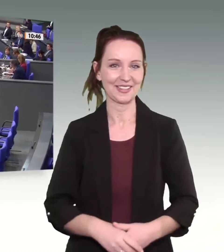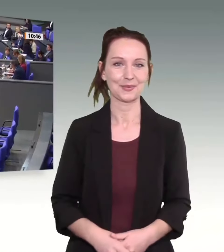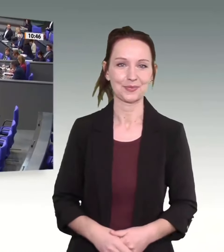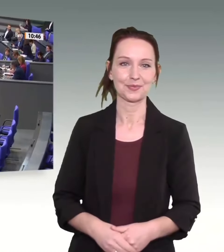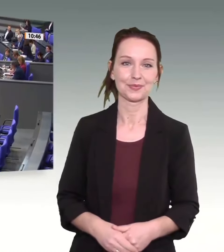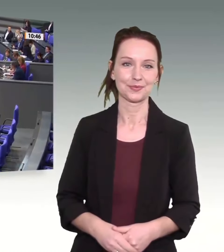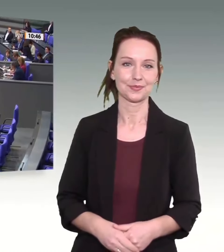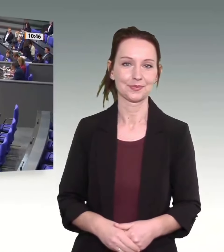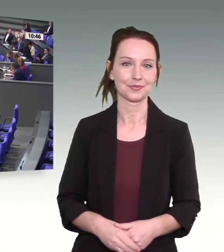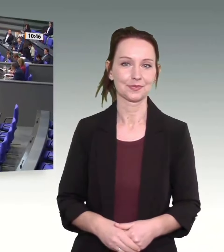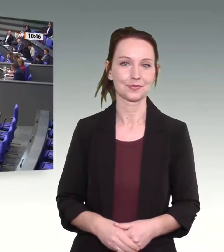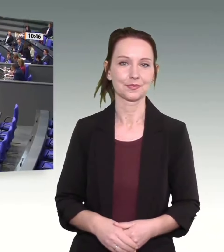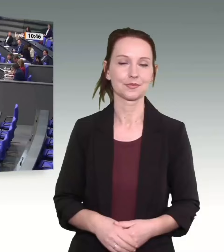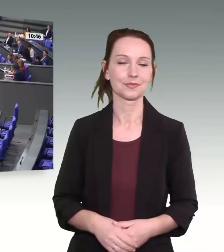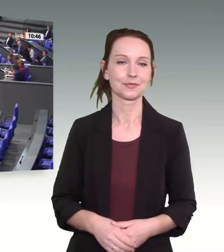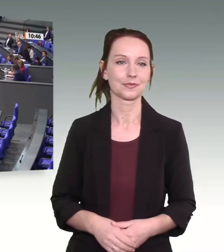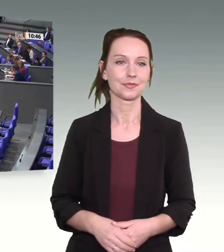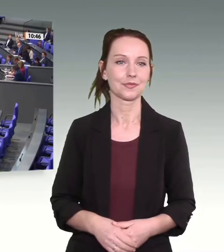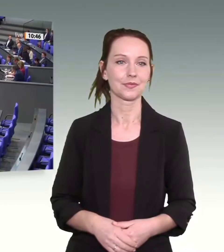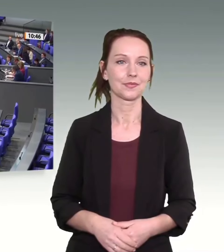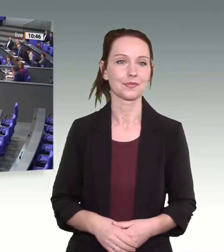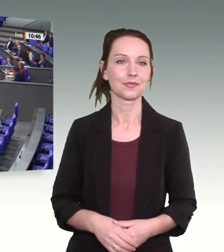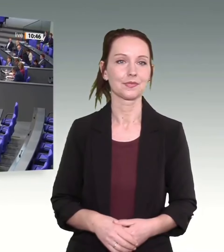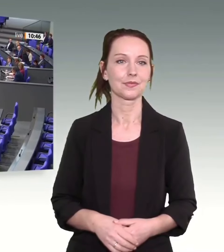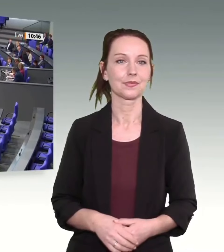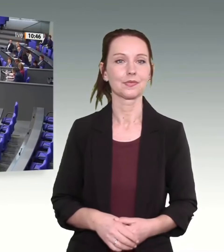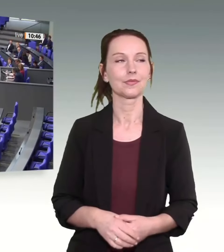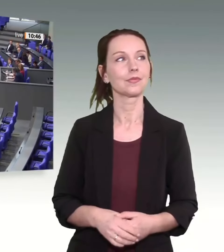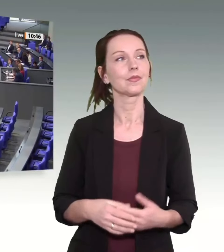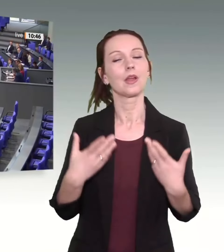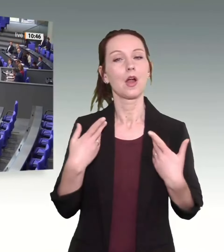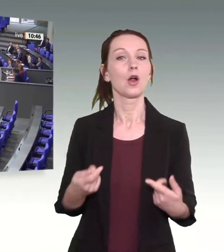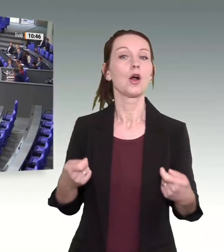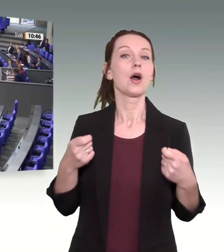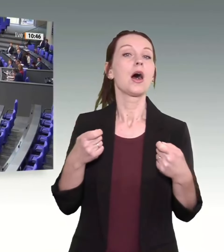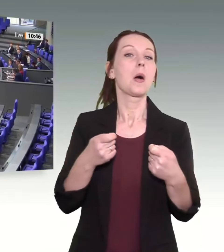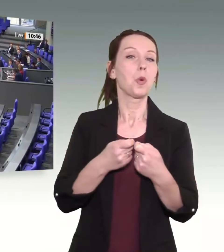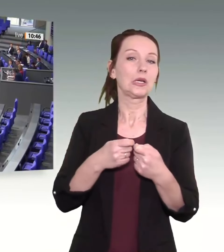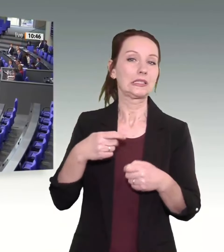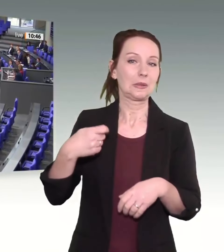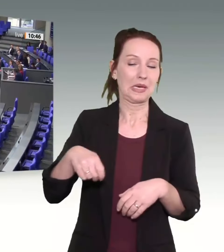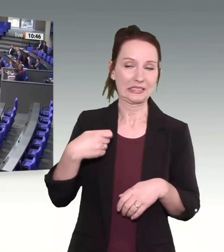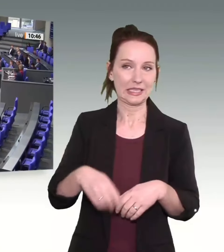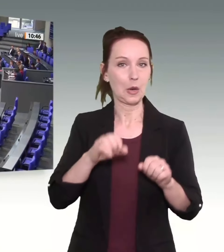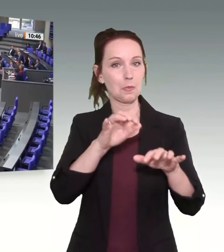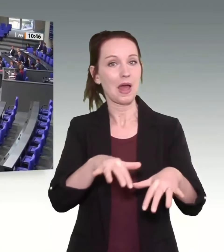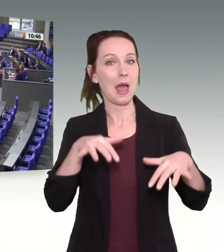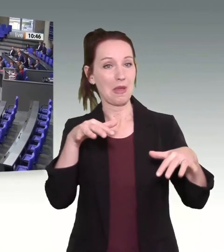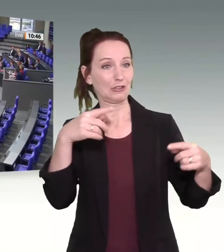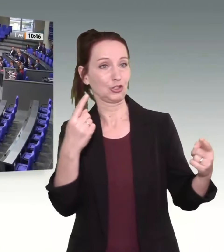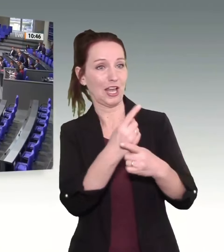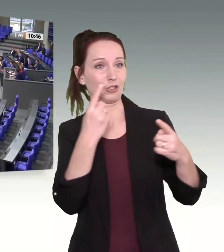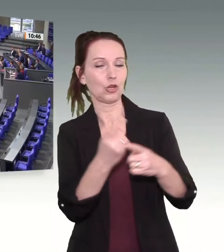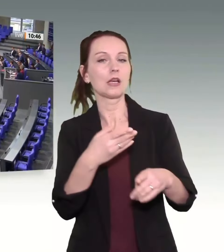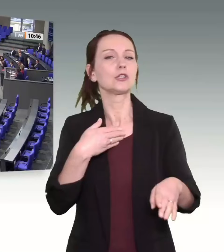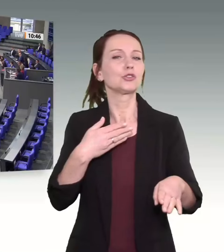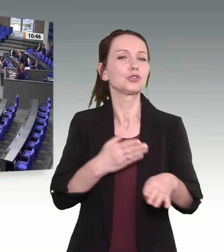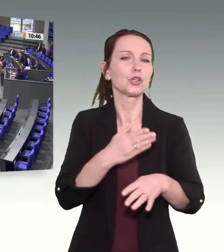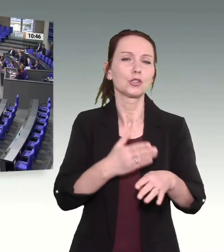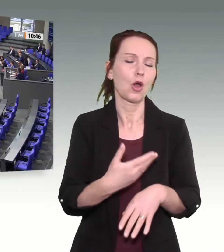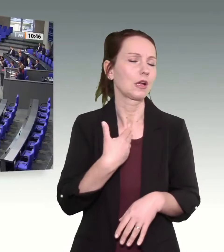Als Bundesministerin will ich natürlich beim Parlament nicht beim Streiten stören. Aber ich will mich ganz kurz zusammen mit Ihnen